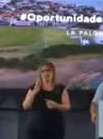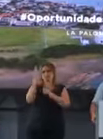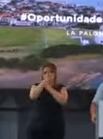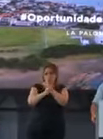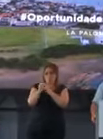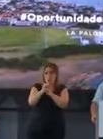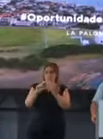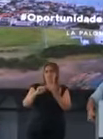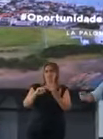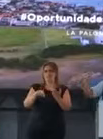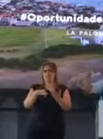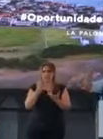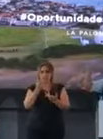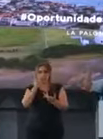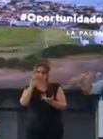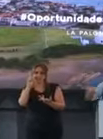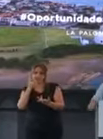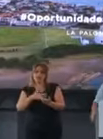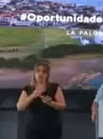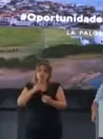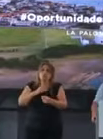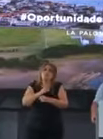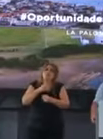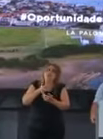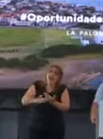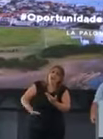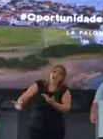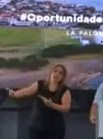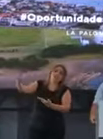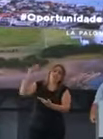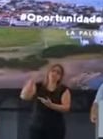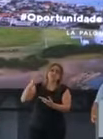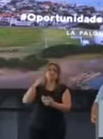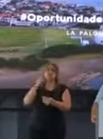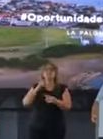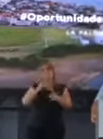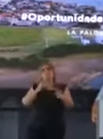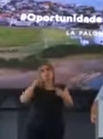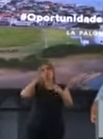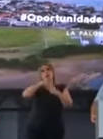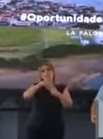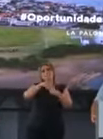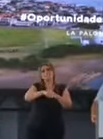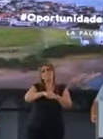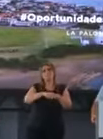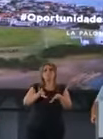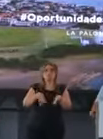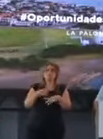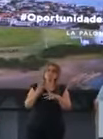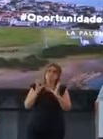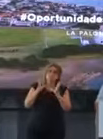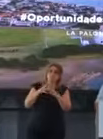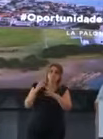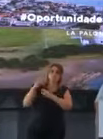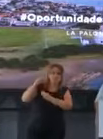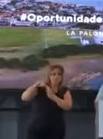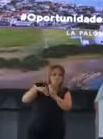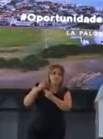tecnología. Puede ser que antiguamente los cambios llevaran un par de generaciones.